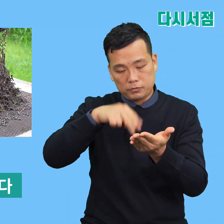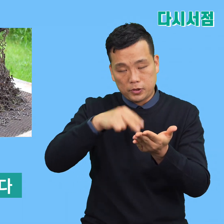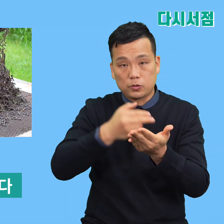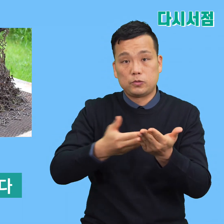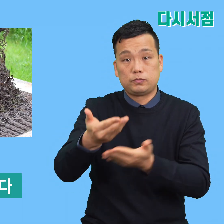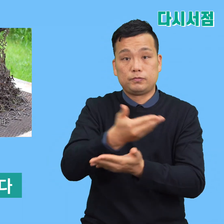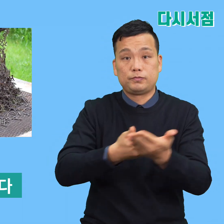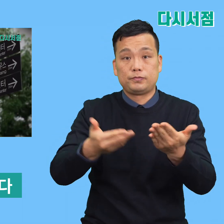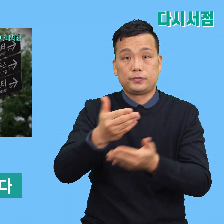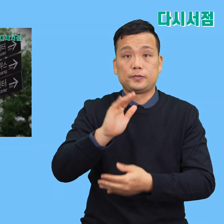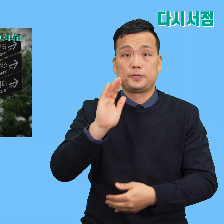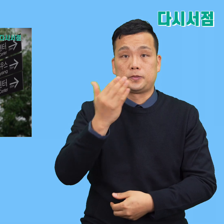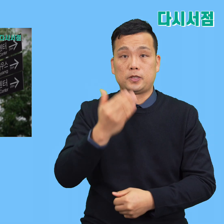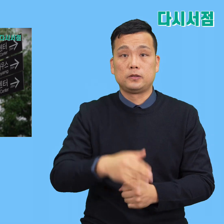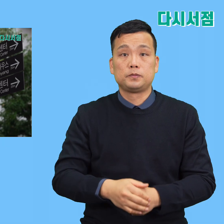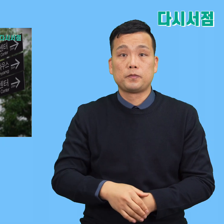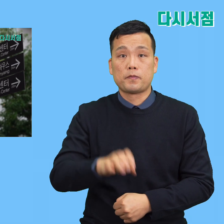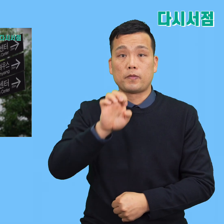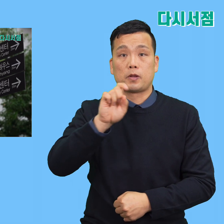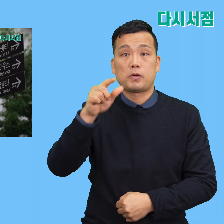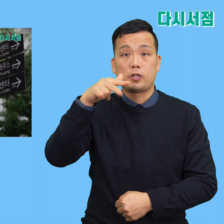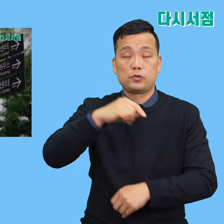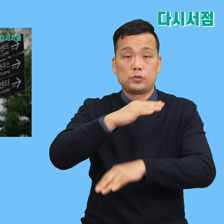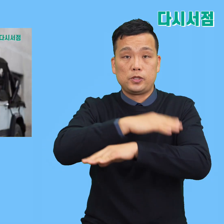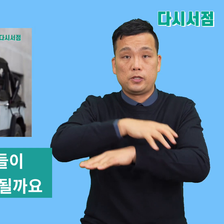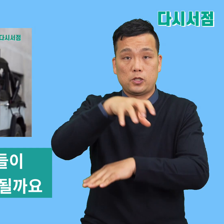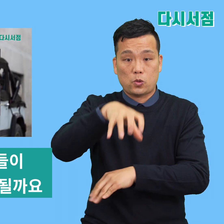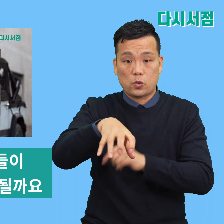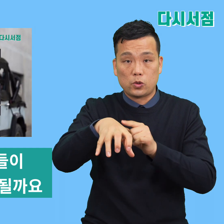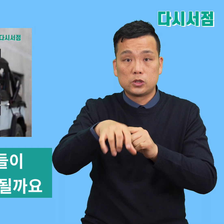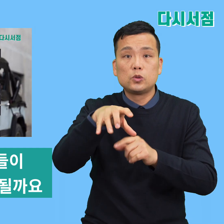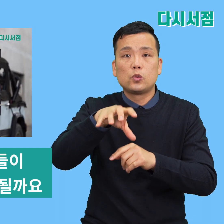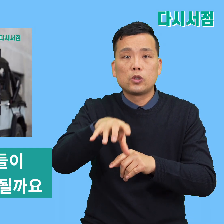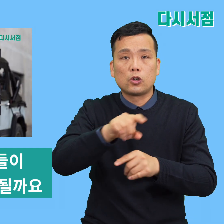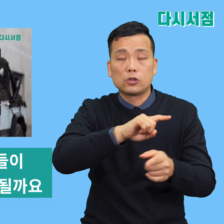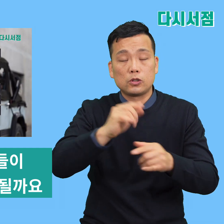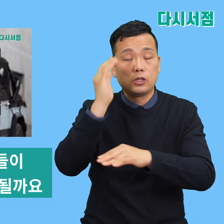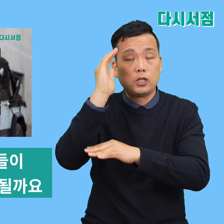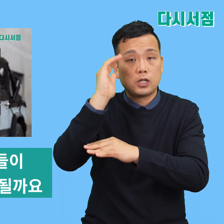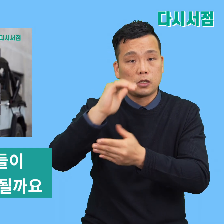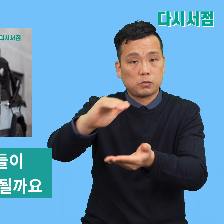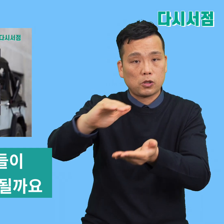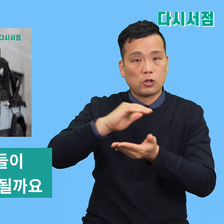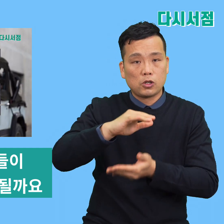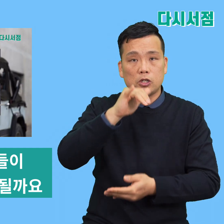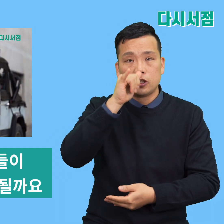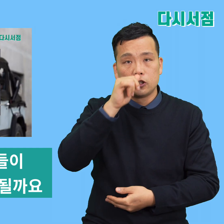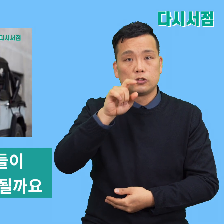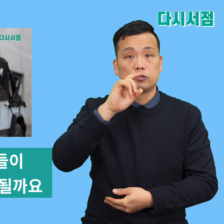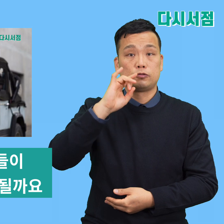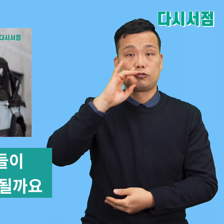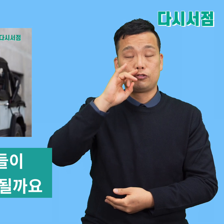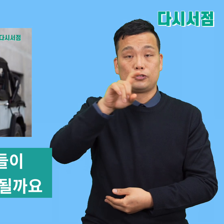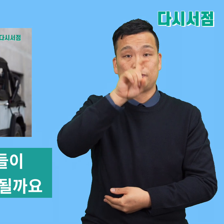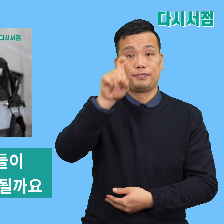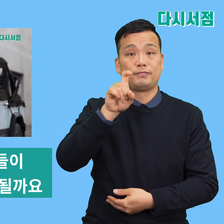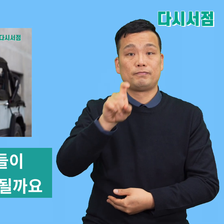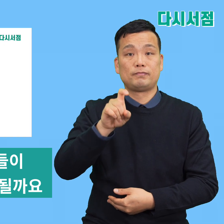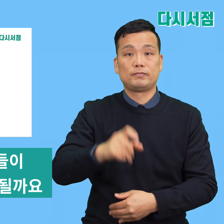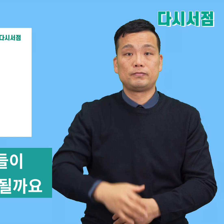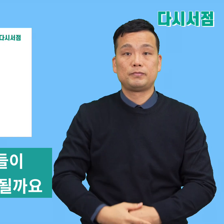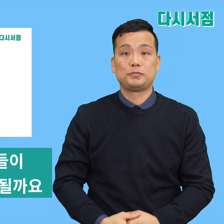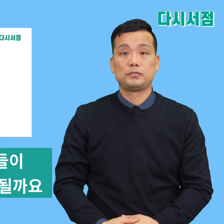되었습니다. 파주 인쇄단지. 이곳에선 어떤 이야기들이 세상 밖으로 태어나게 될까요?